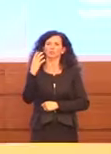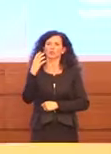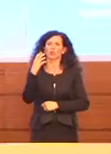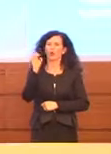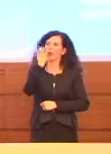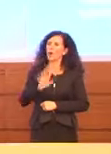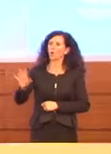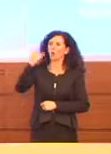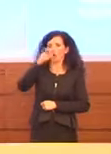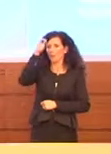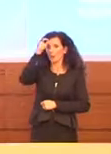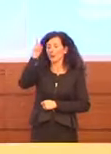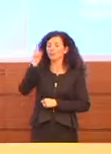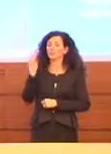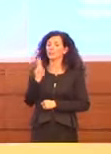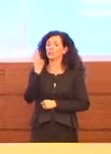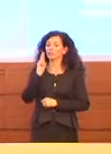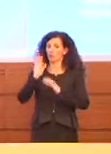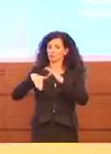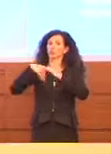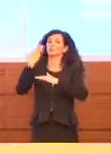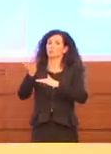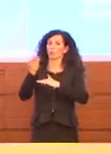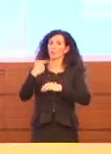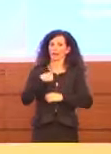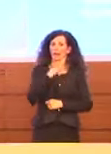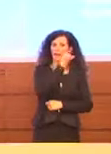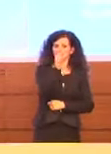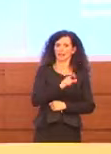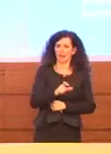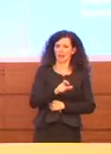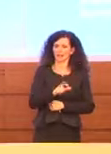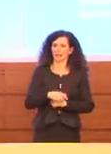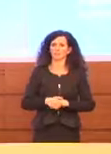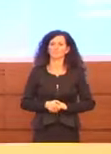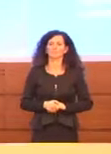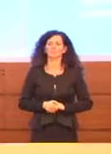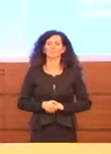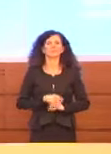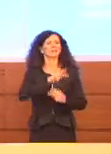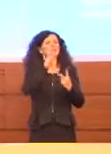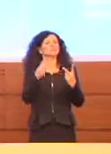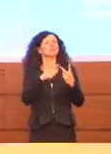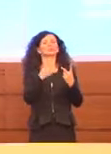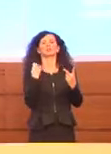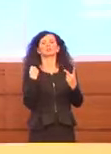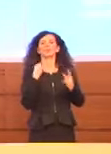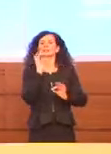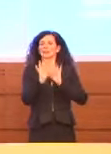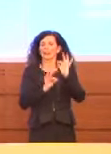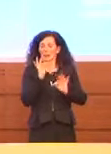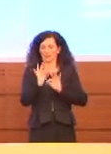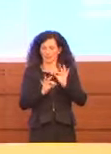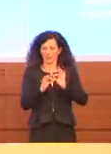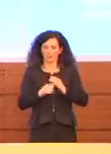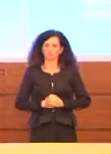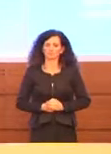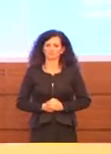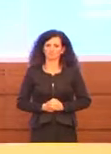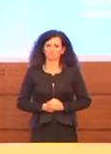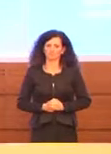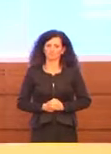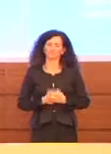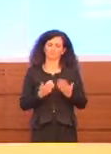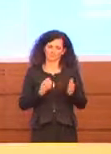decessi purtroppo superiore al nostro l'altro sulle terapie le terapie ci sono due aspetti